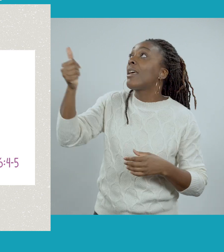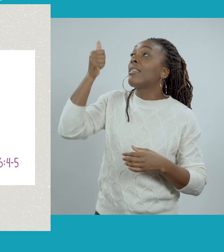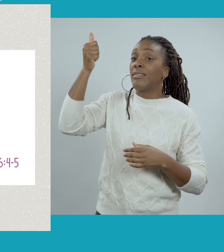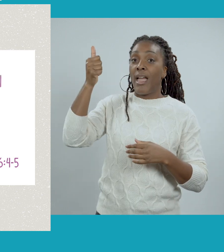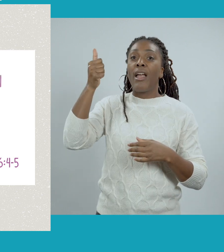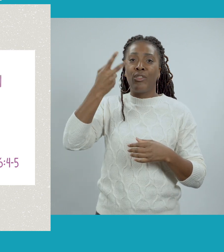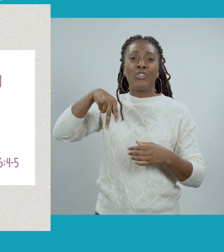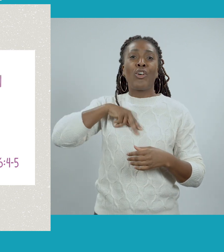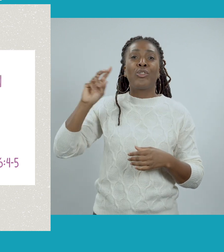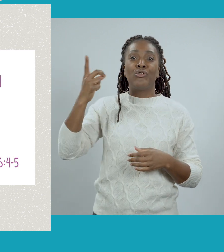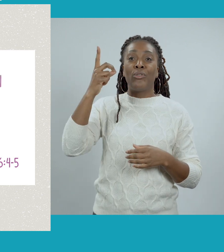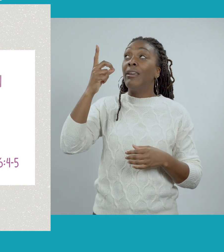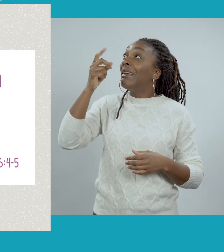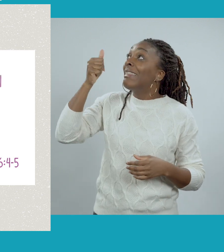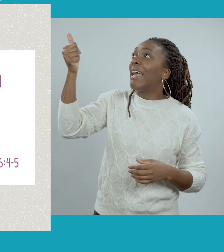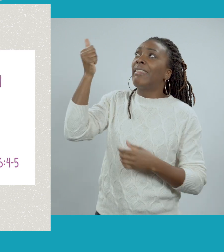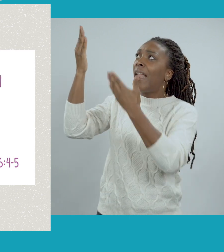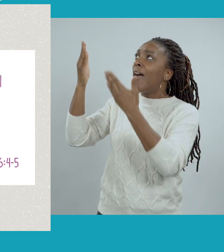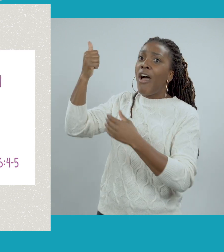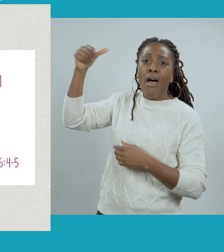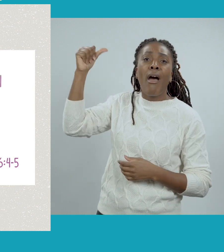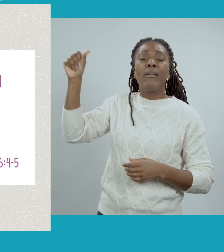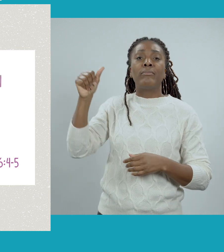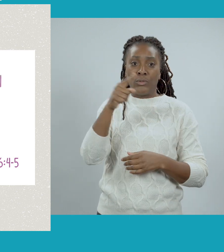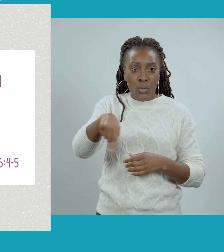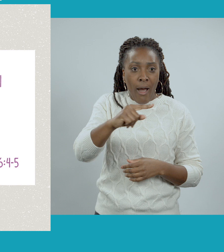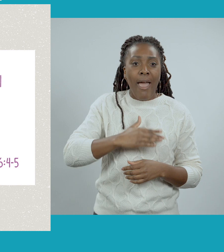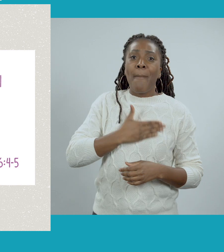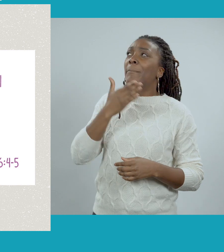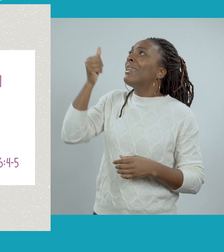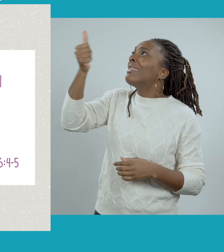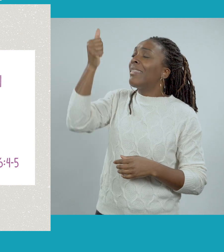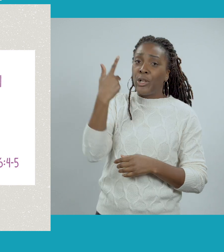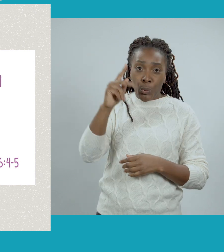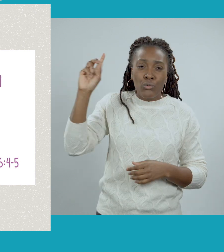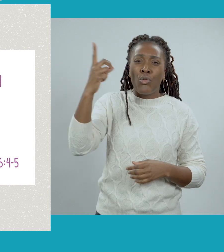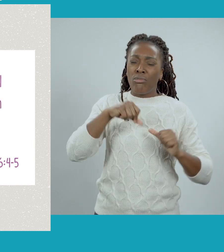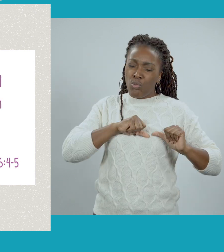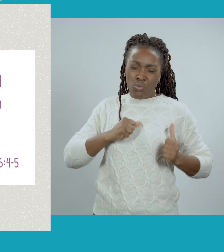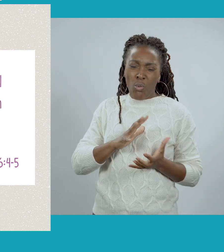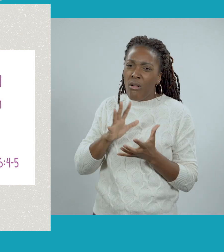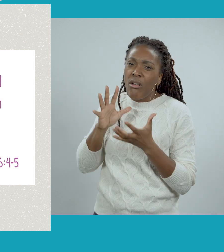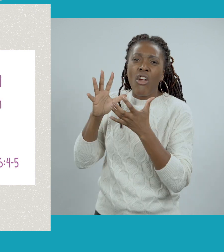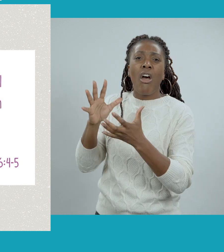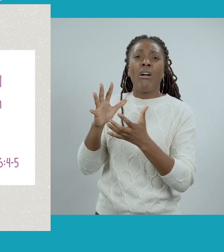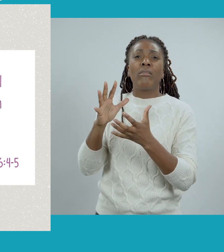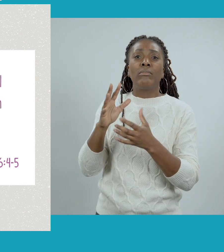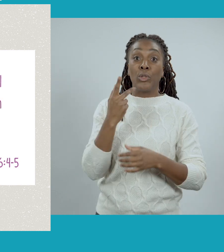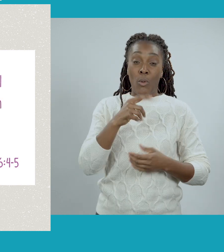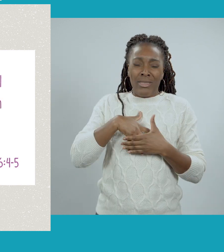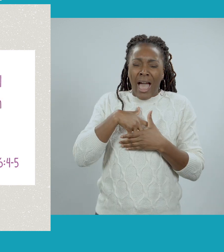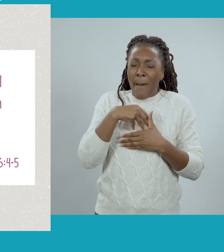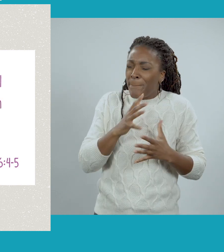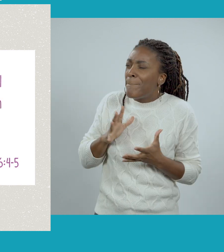l'Éternel notre Dieu, l'Éternel est un. Tu aimeras l'Éternel ton Dieu de tout ton cœur,